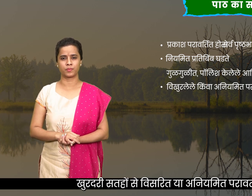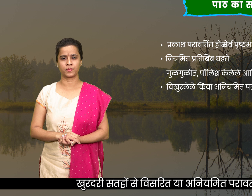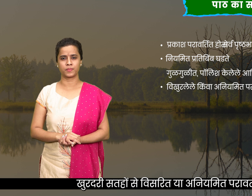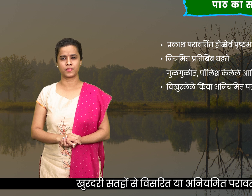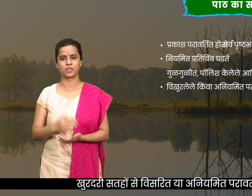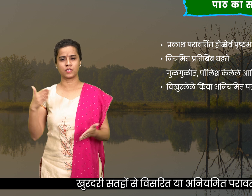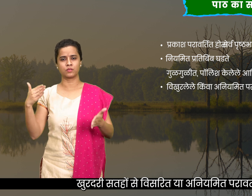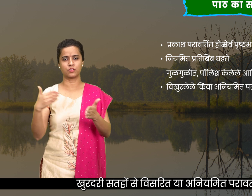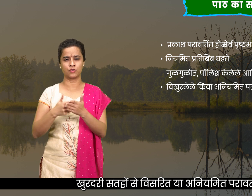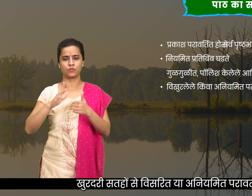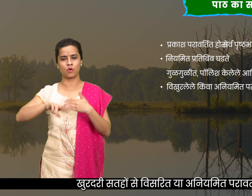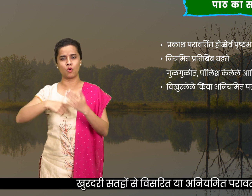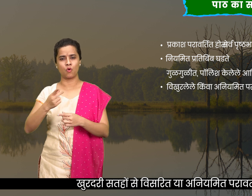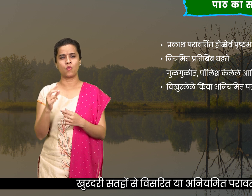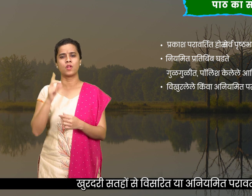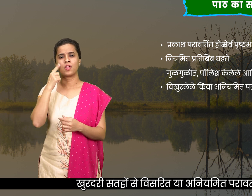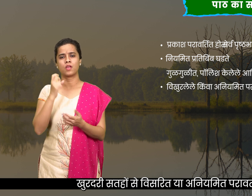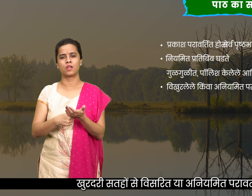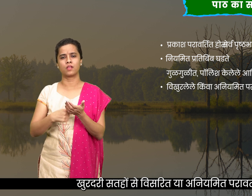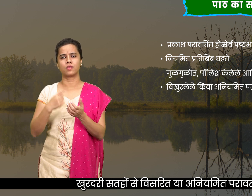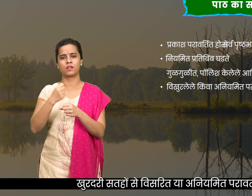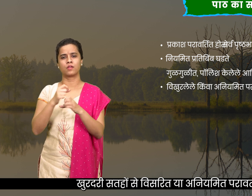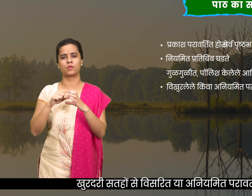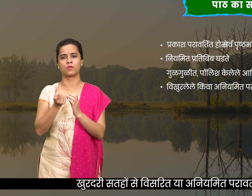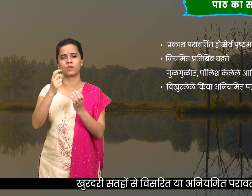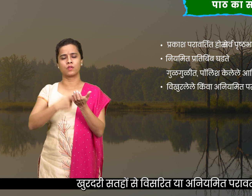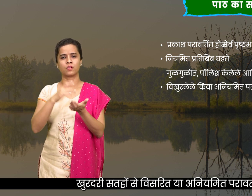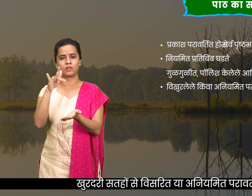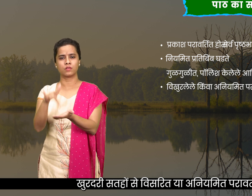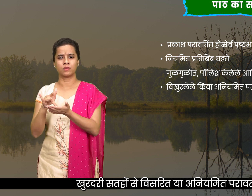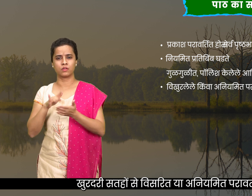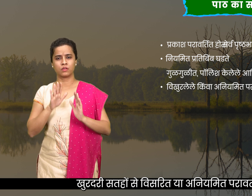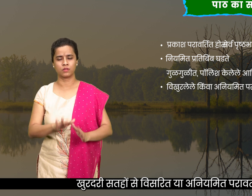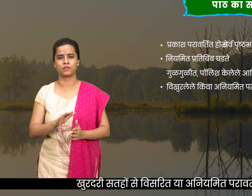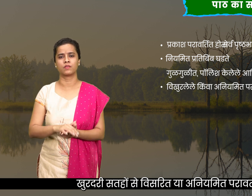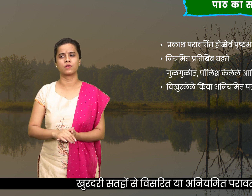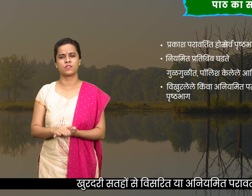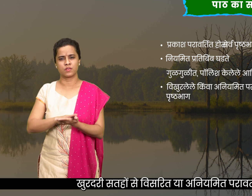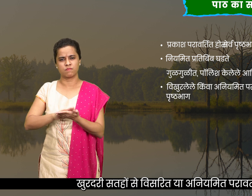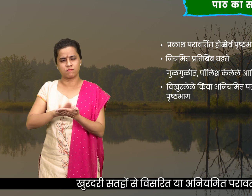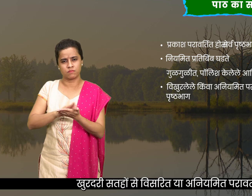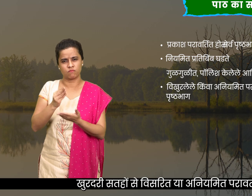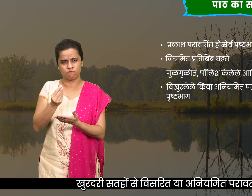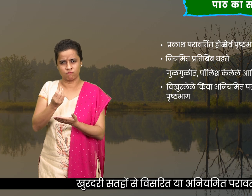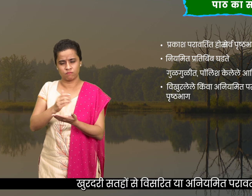खुरदरी सतहों से विसरित या अनियमित परावर्तन होता है।